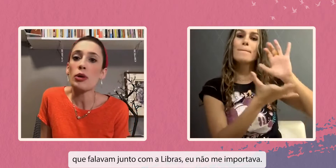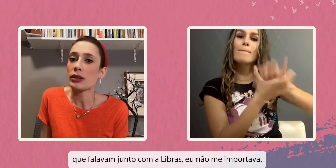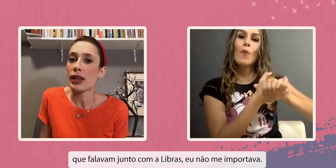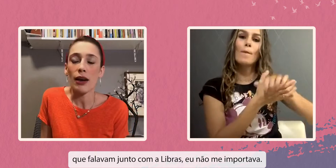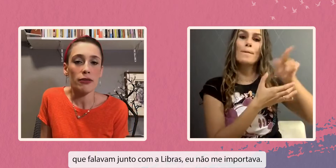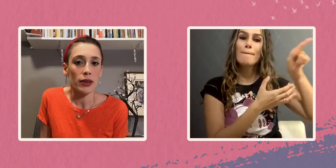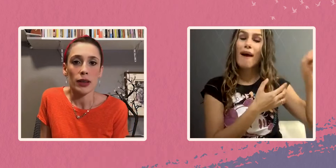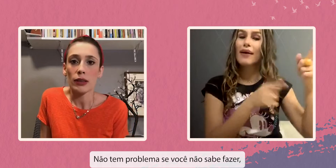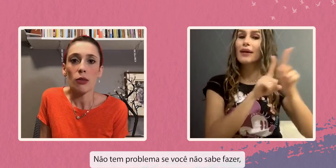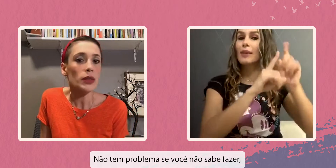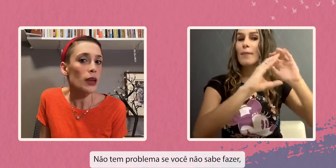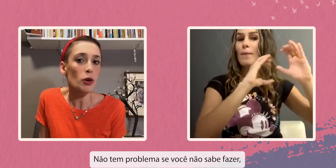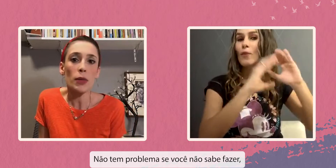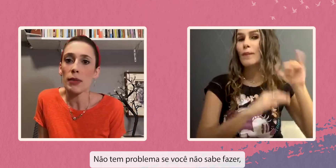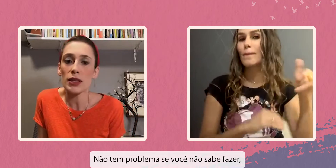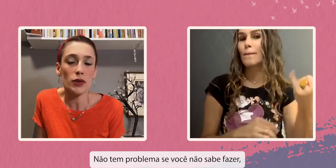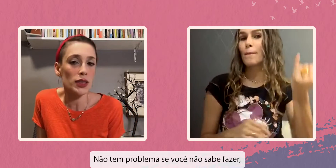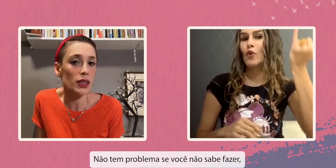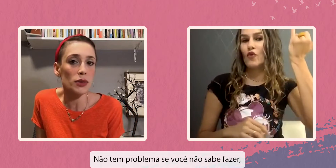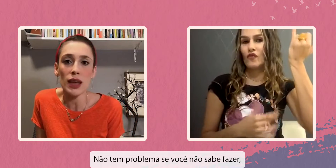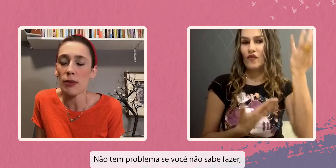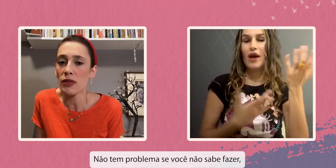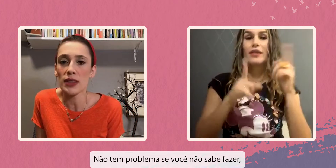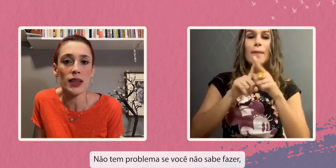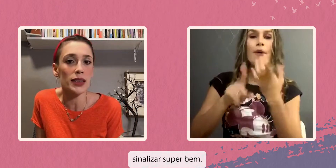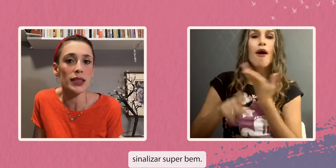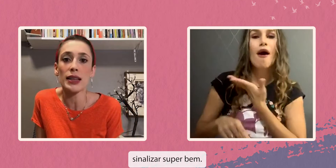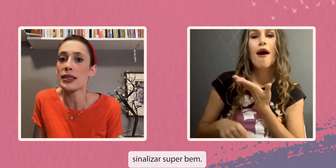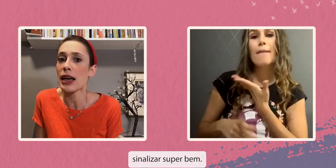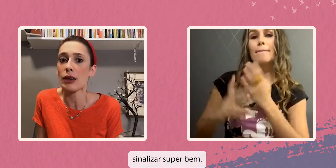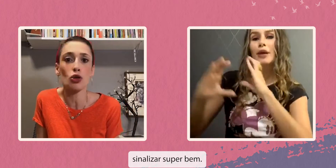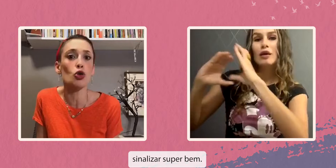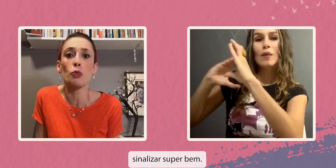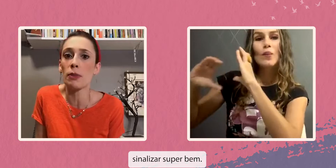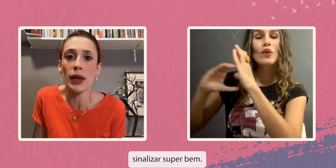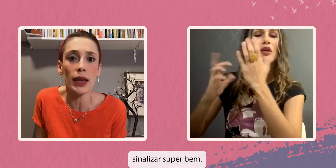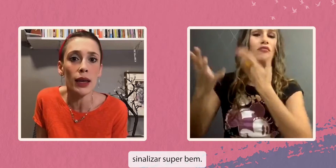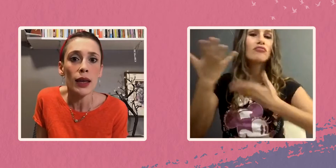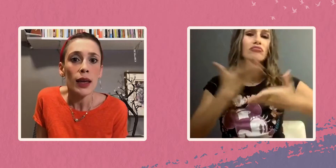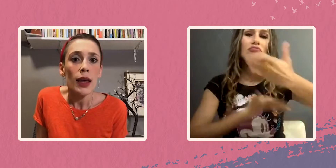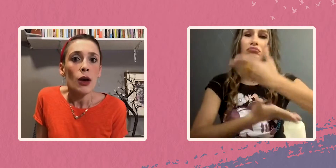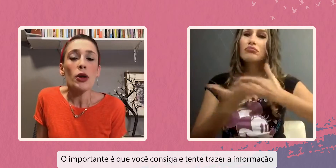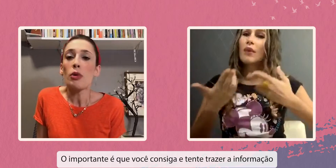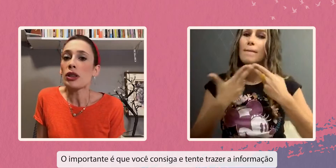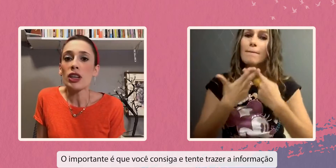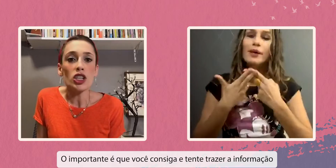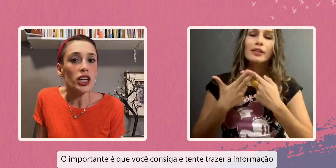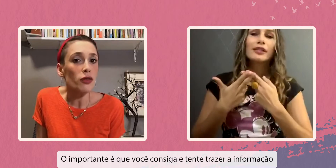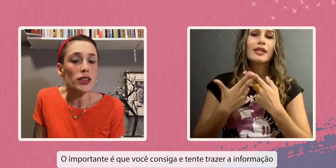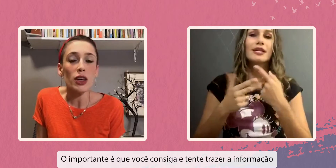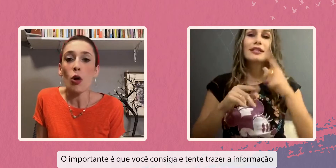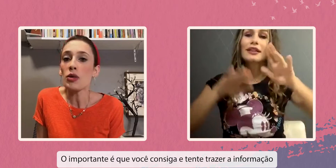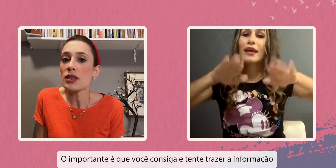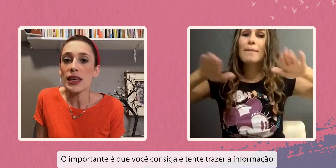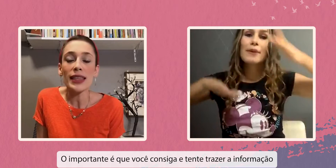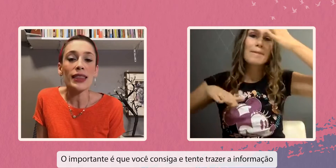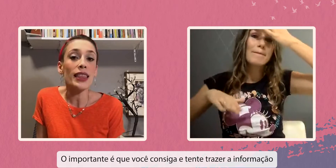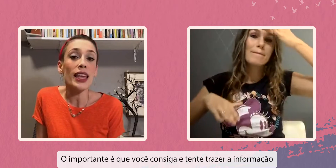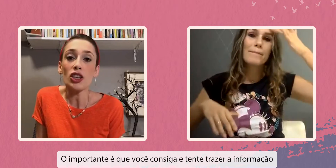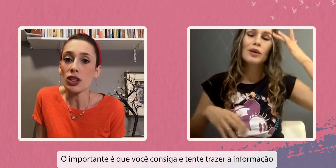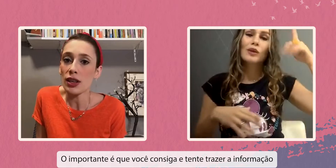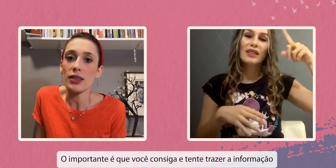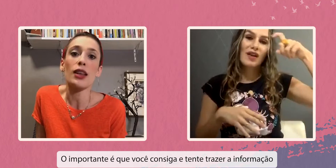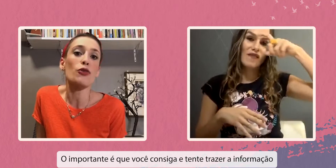não me importava. Não tem problema se você não sabe fazer, sinalizar super bem. O importante é que você consiga